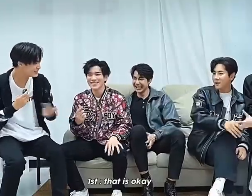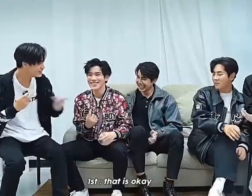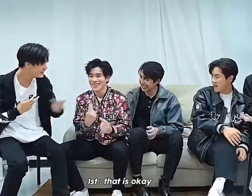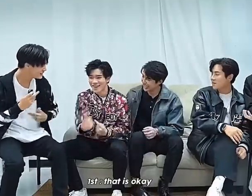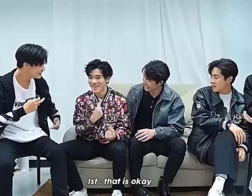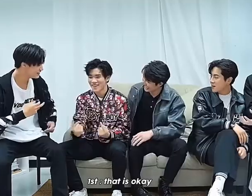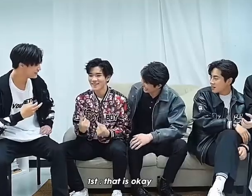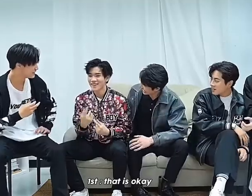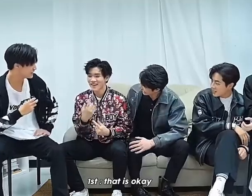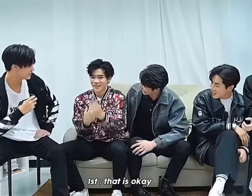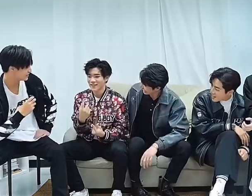ได้เ